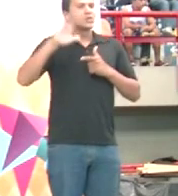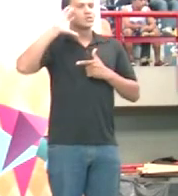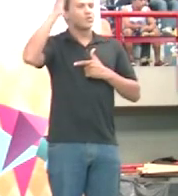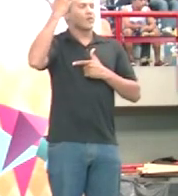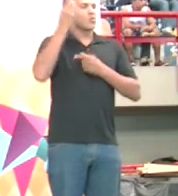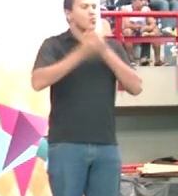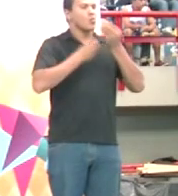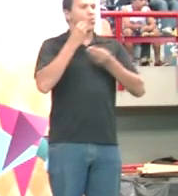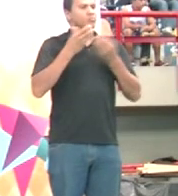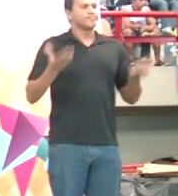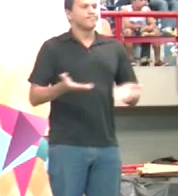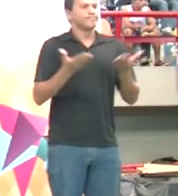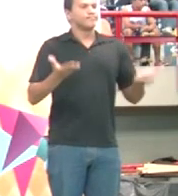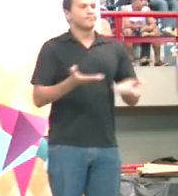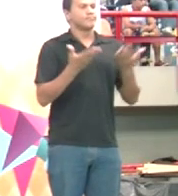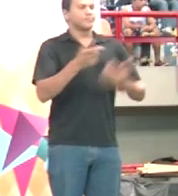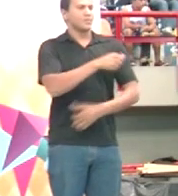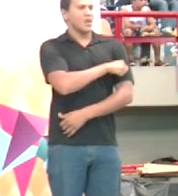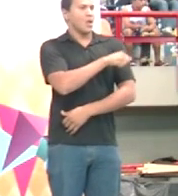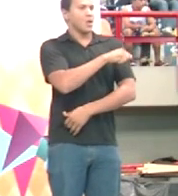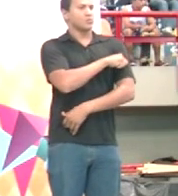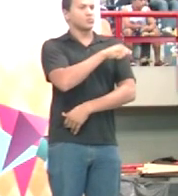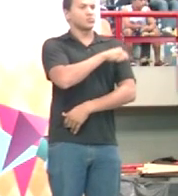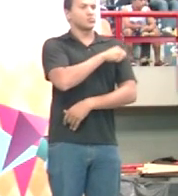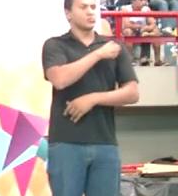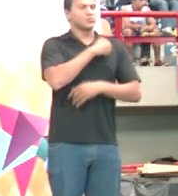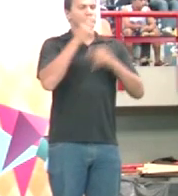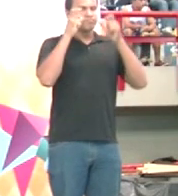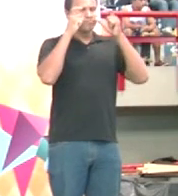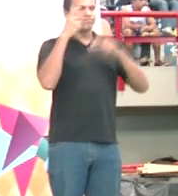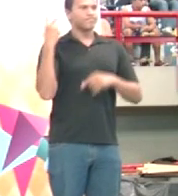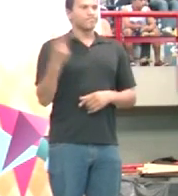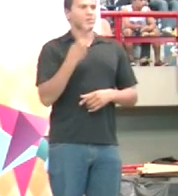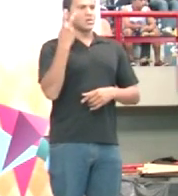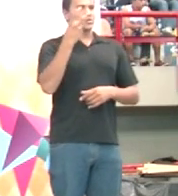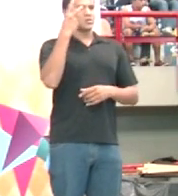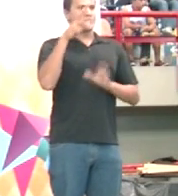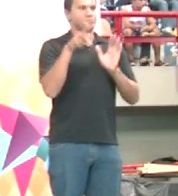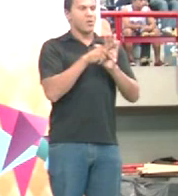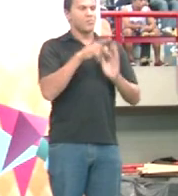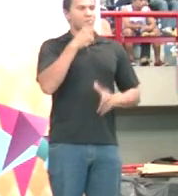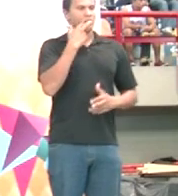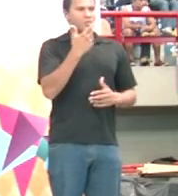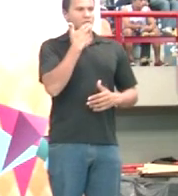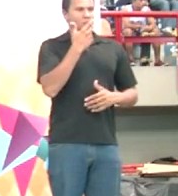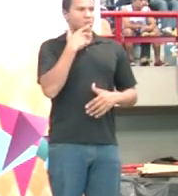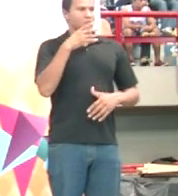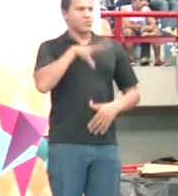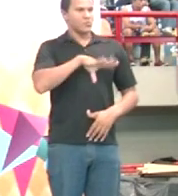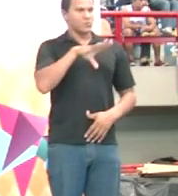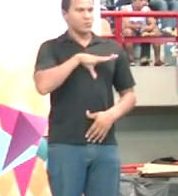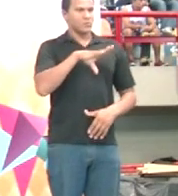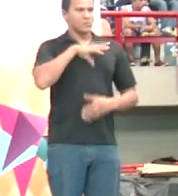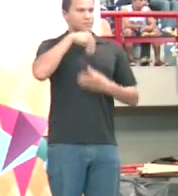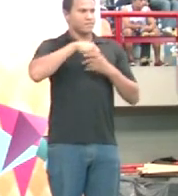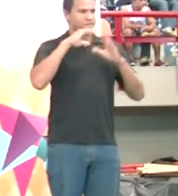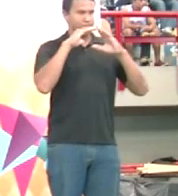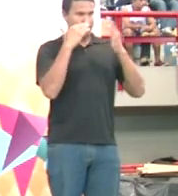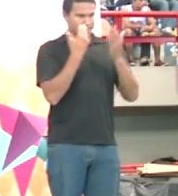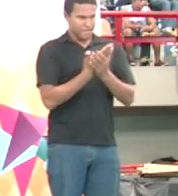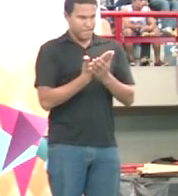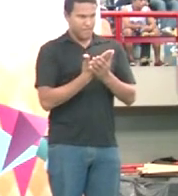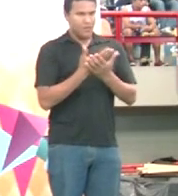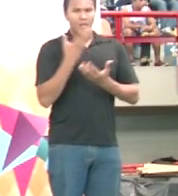a valorizarem a língua portuguesa nas escolas? E como é que a sociedade vai fazer para